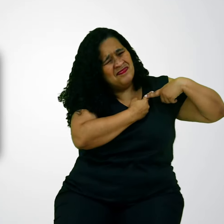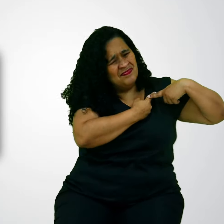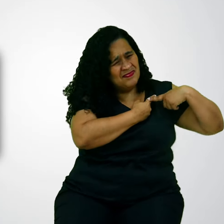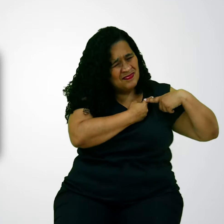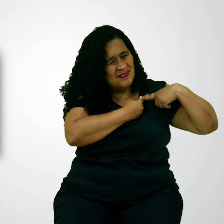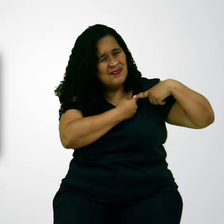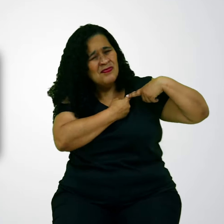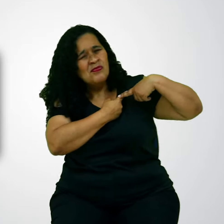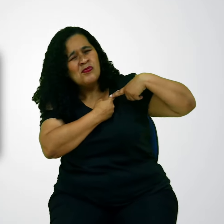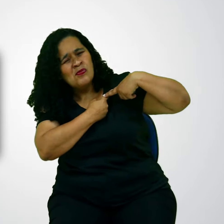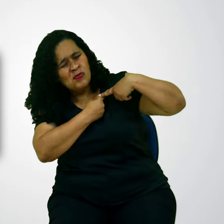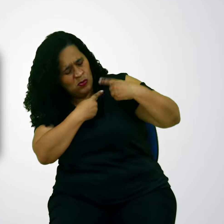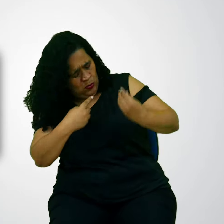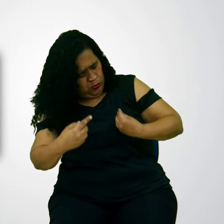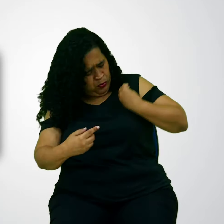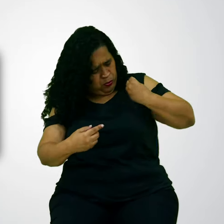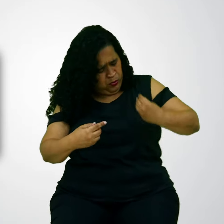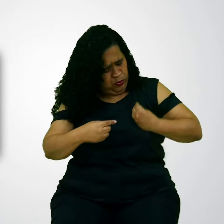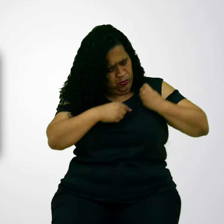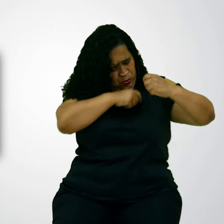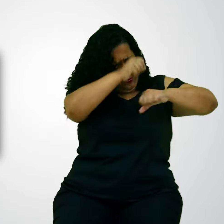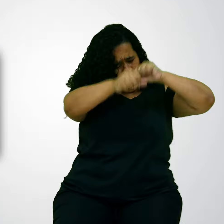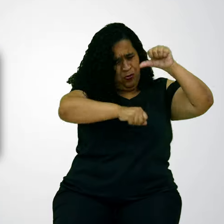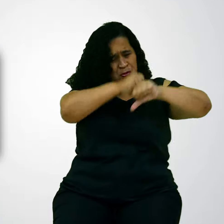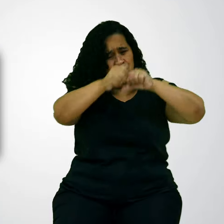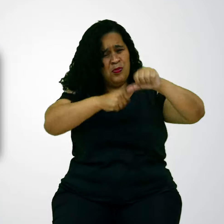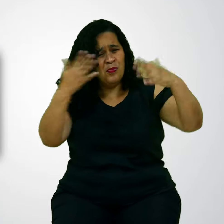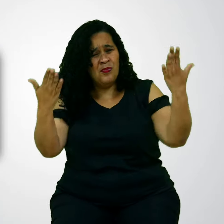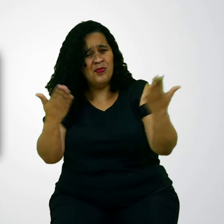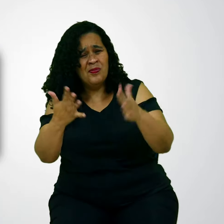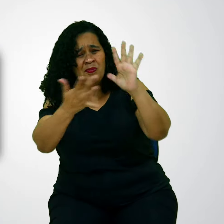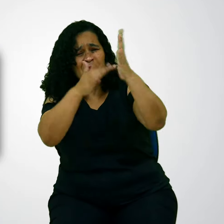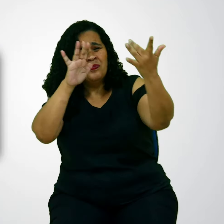que encontrei somente em Jesus Cristo